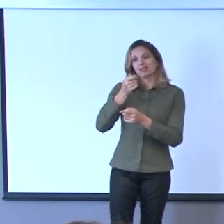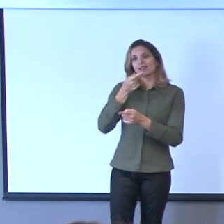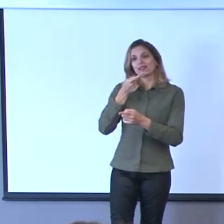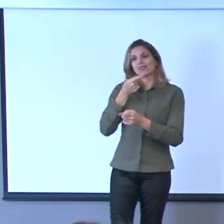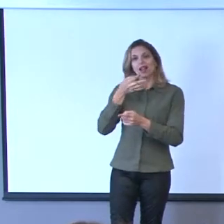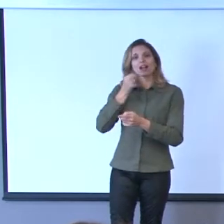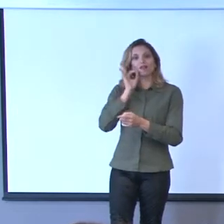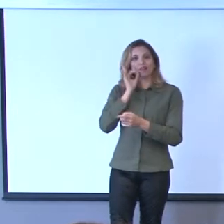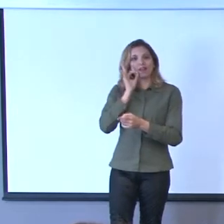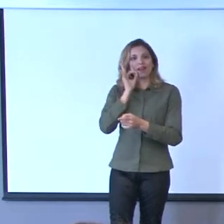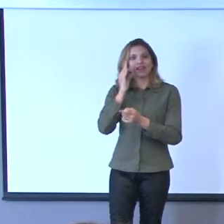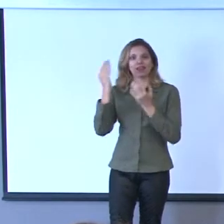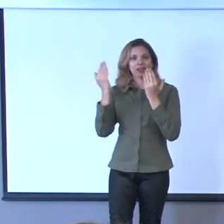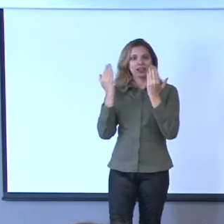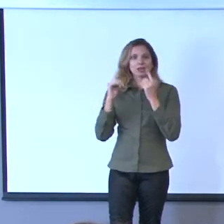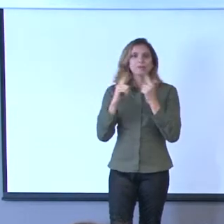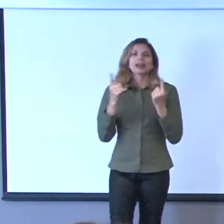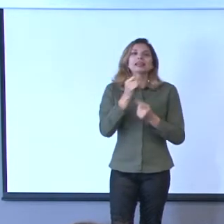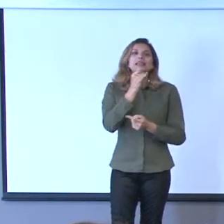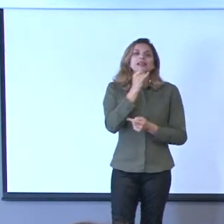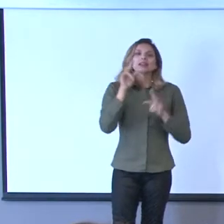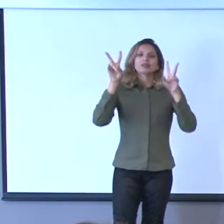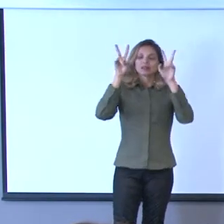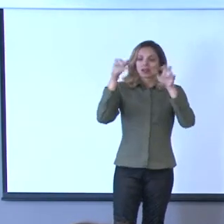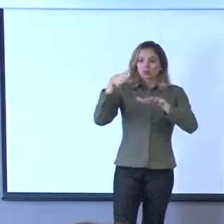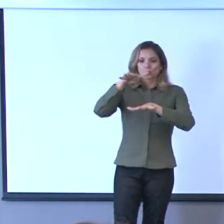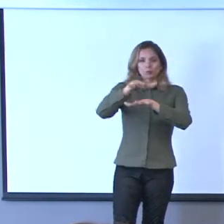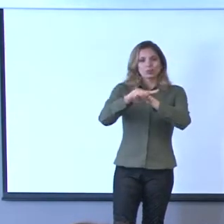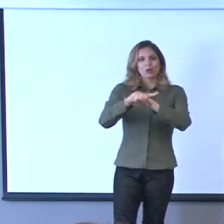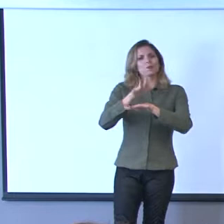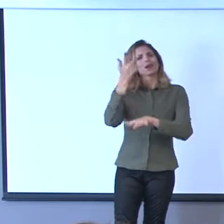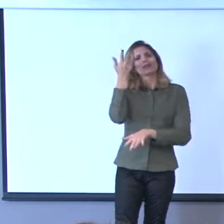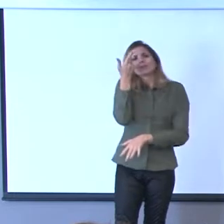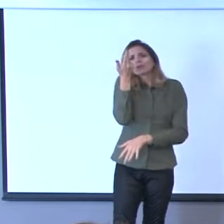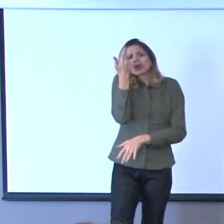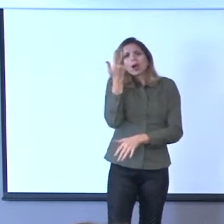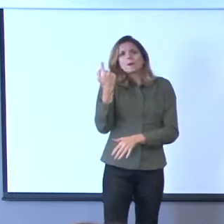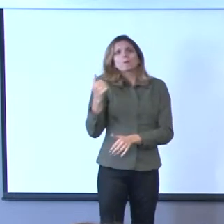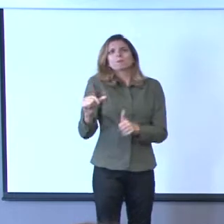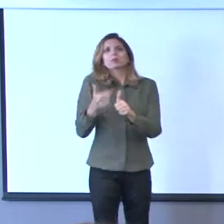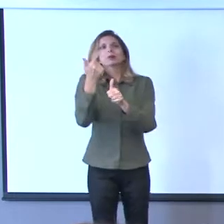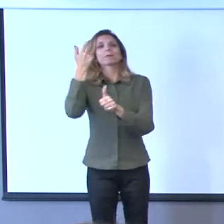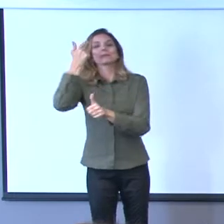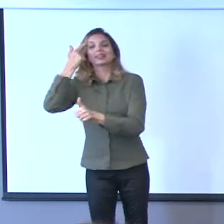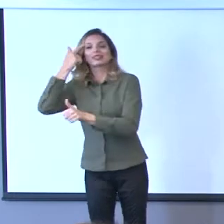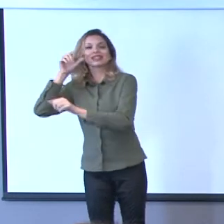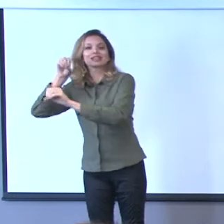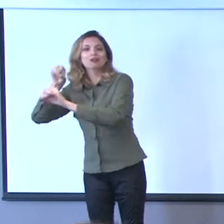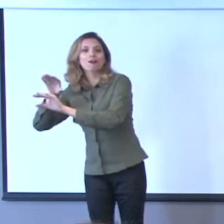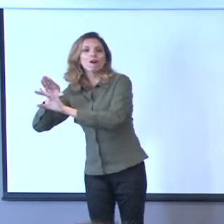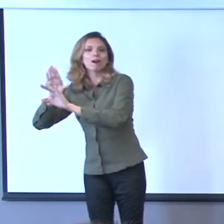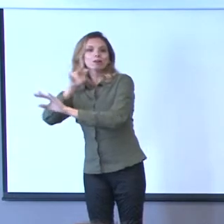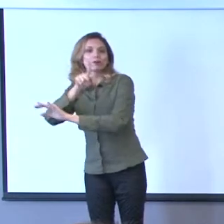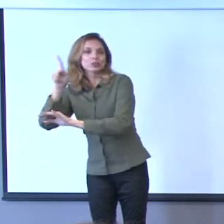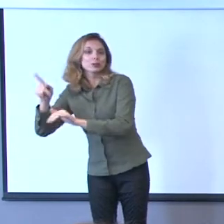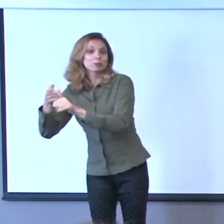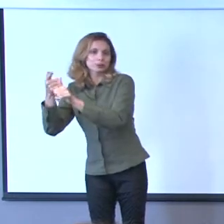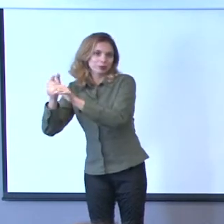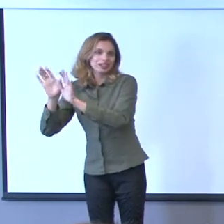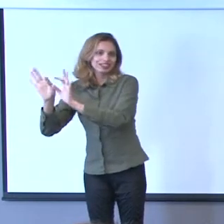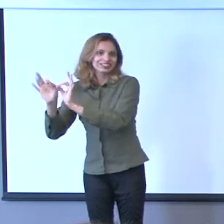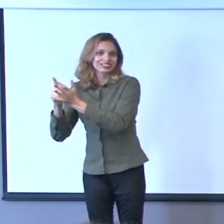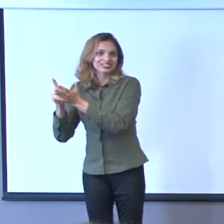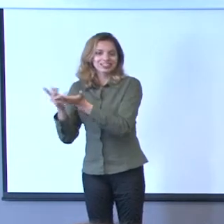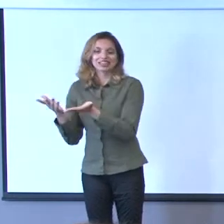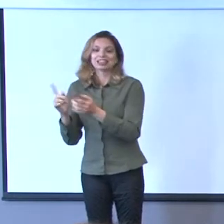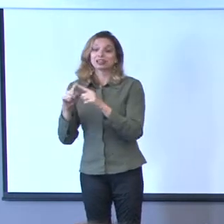agora não é quando a gente fala em inclusão, é natural que a gente primeiro pense na escola, nos professores, né? E